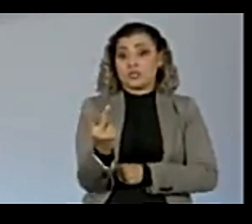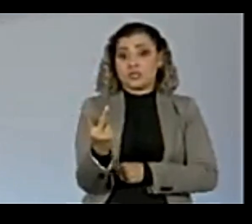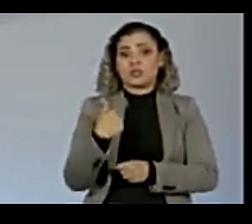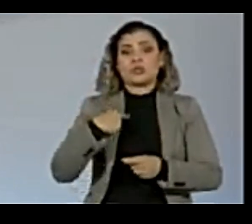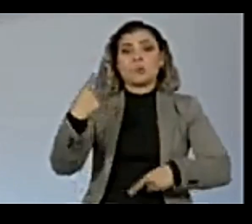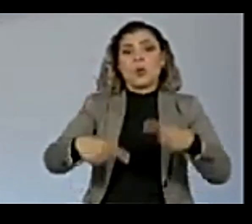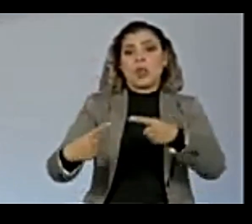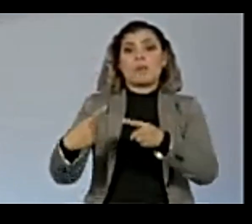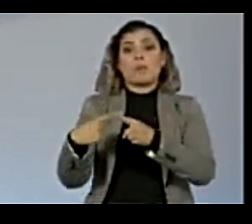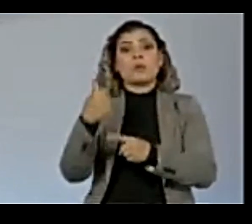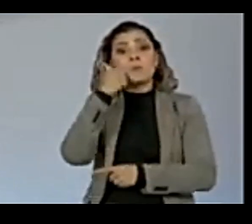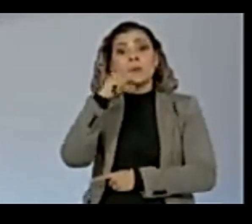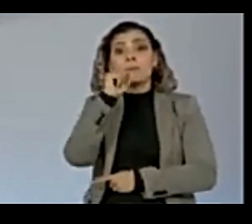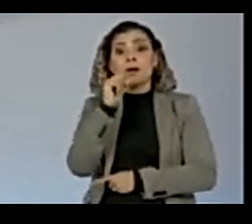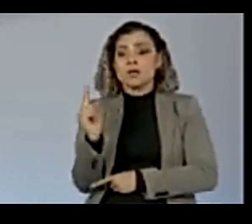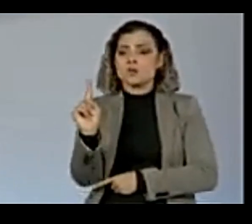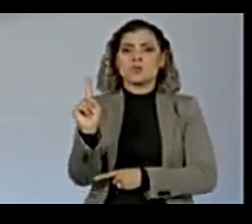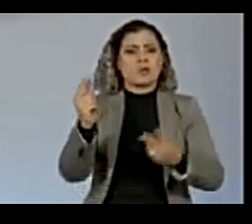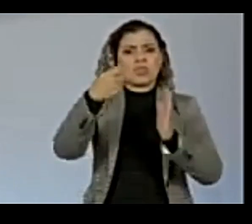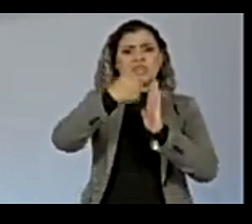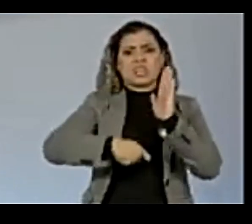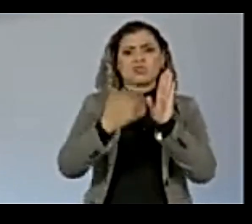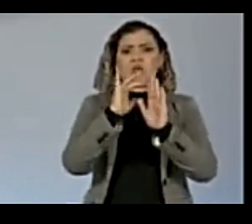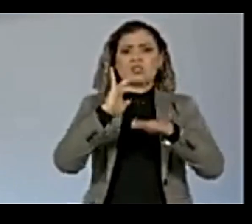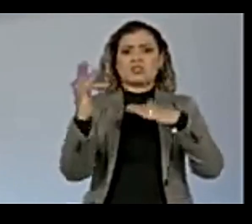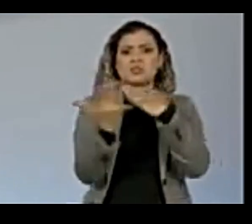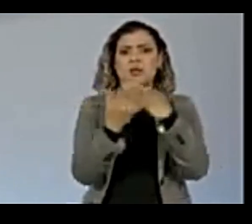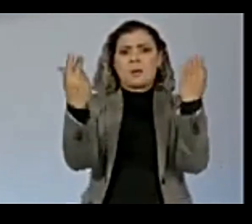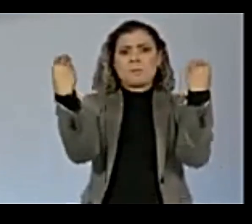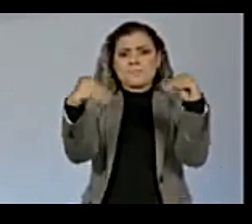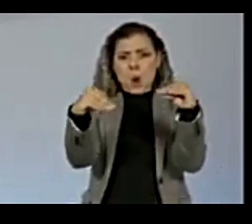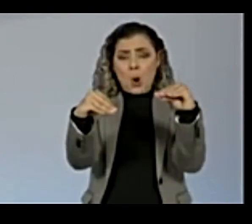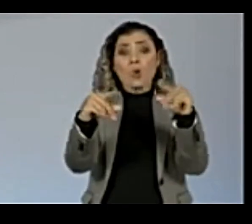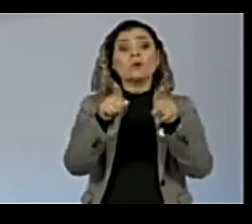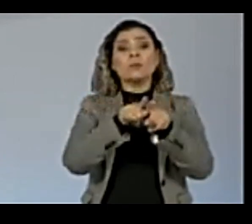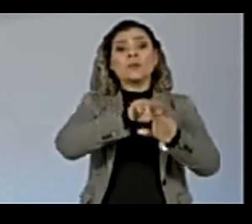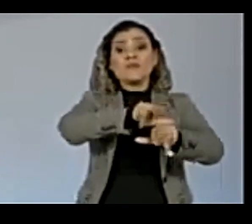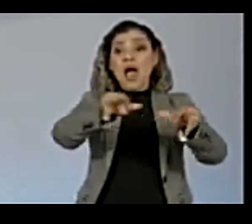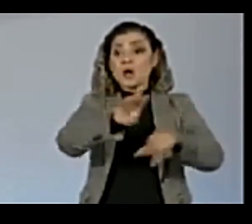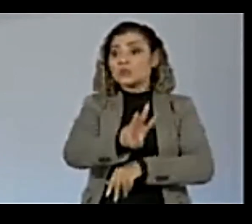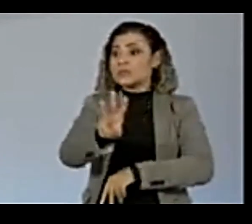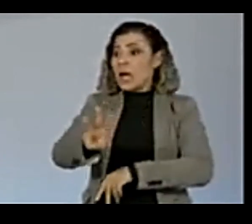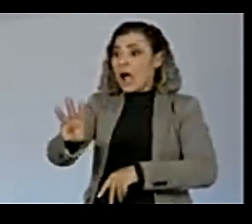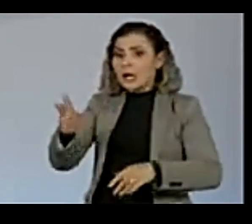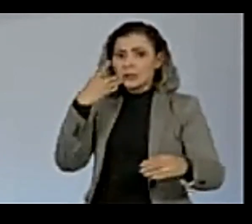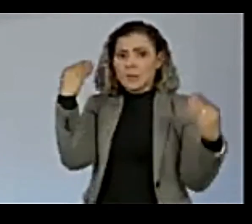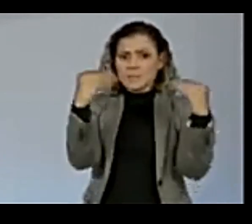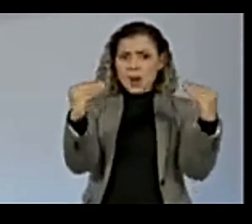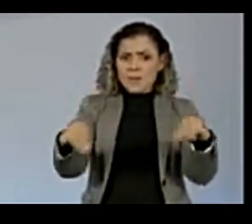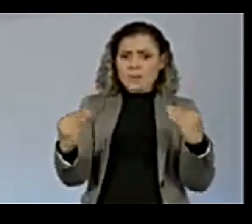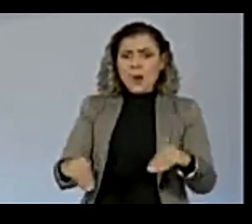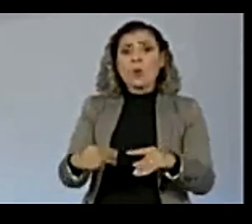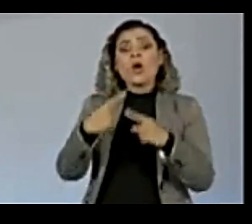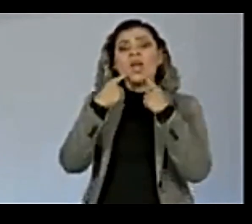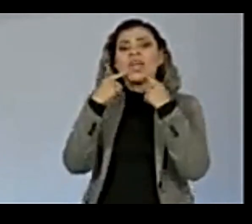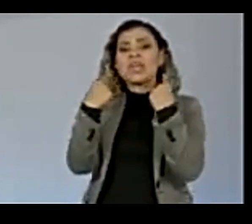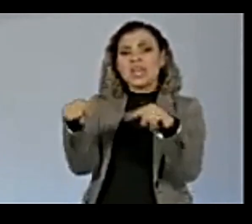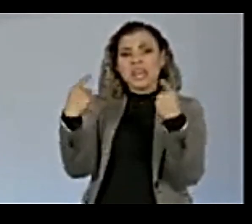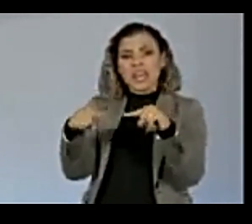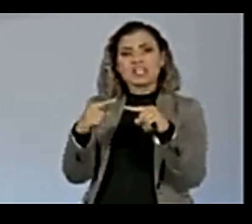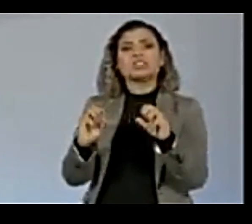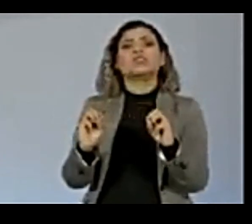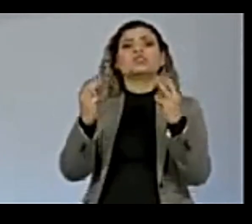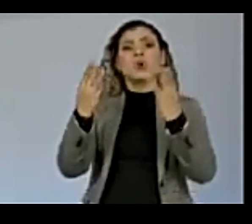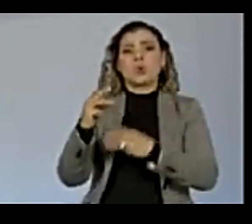uma mãe postou um texto nas redes sociais que depois foi parar em vários sites. Ela fazia uma crítica ao show